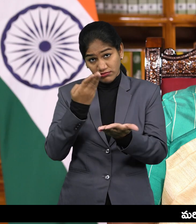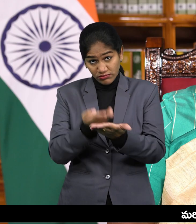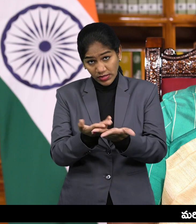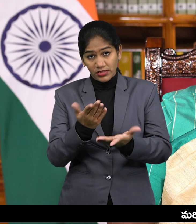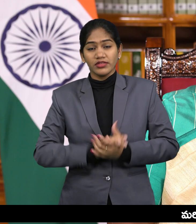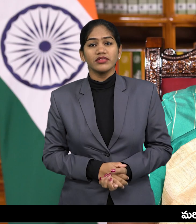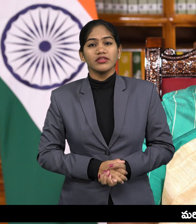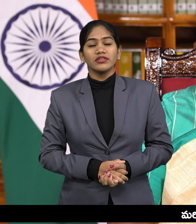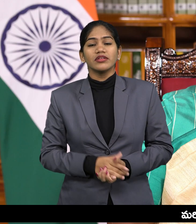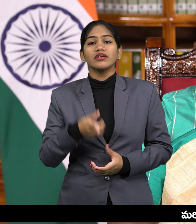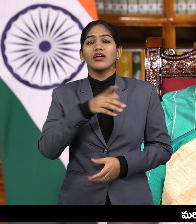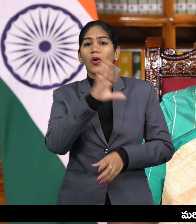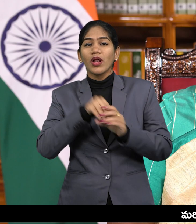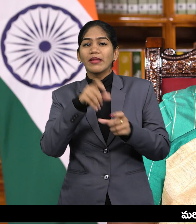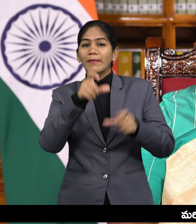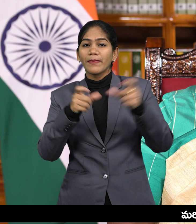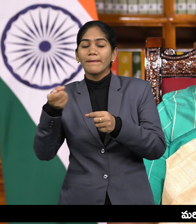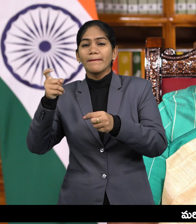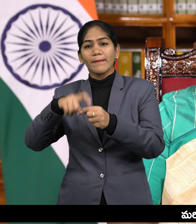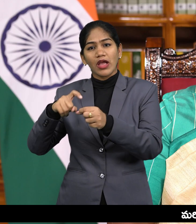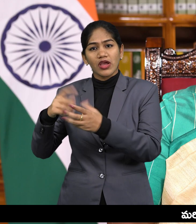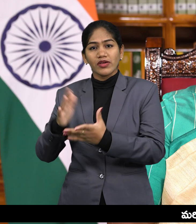మరియు రాజ్యసభ మాదిరిగానే